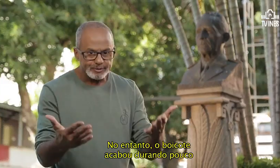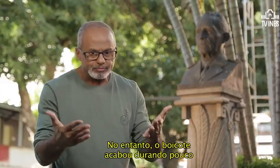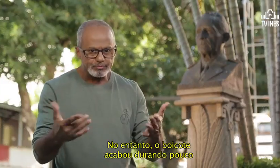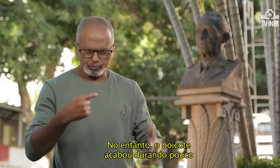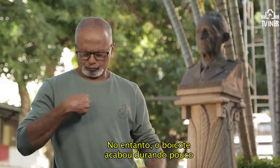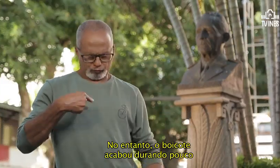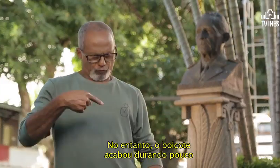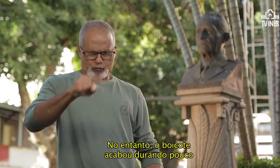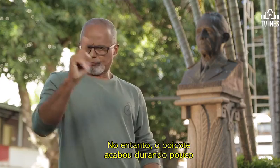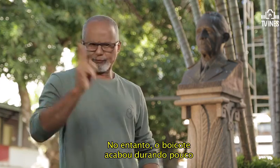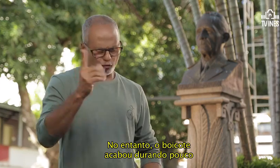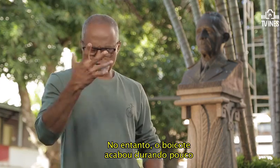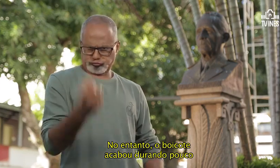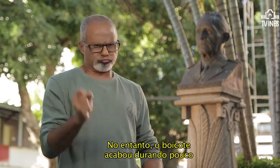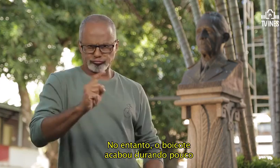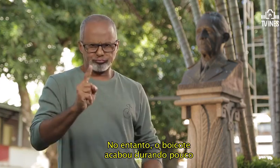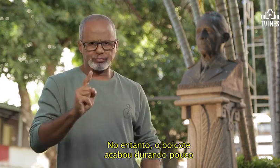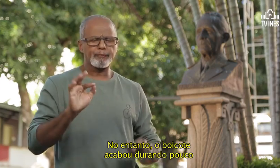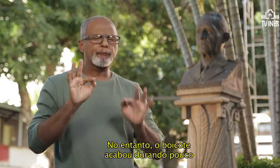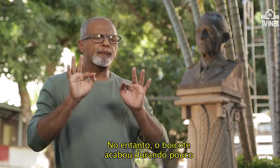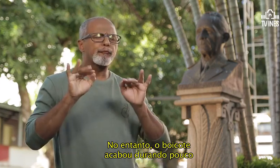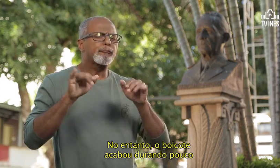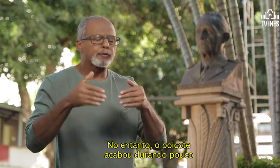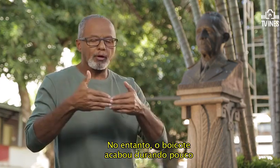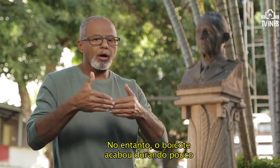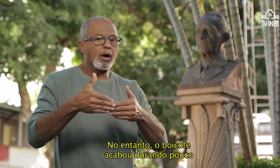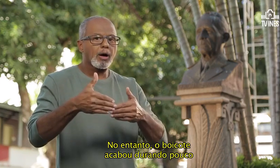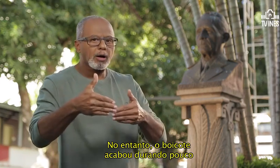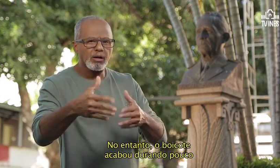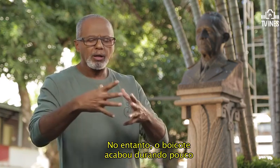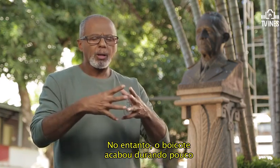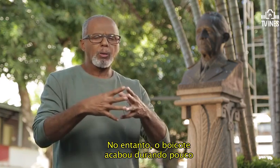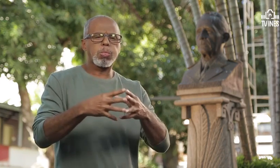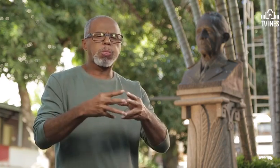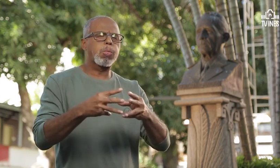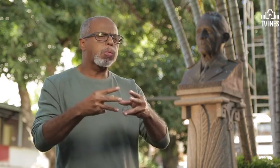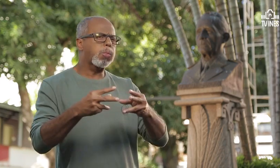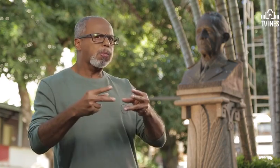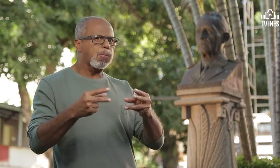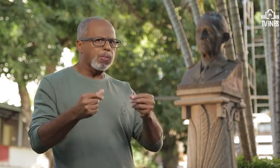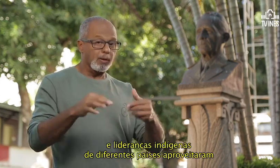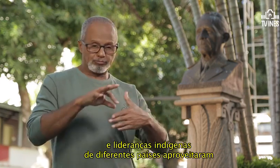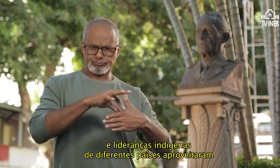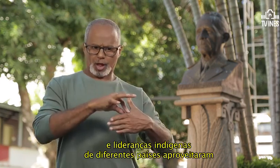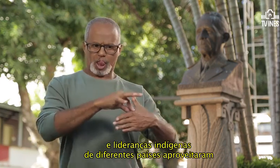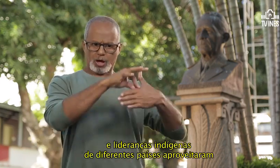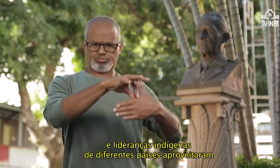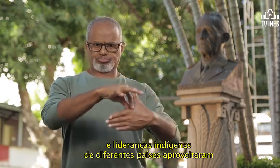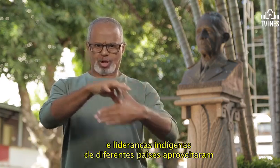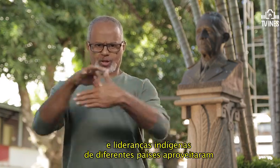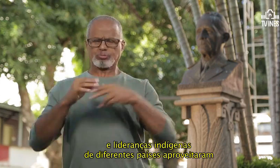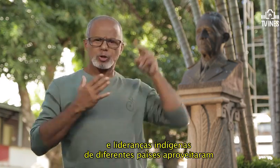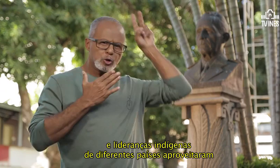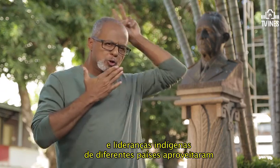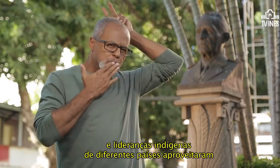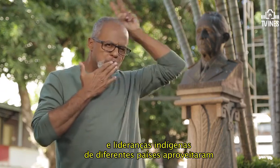No entanto, o boicote acabou durando pouco. E lideranças indígenas de